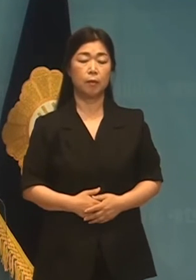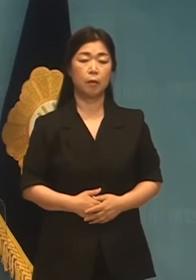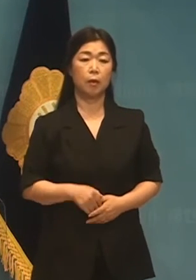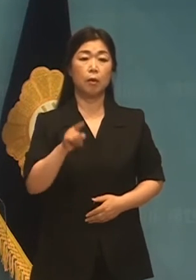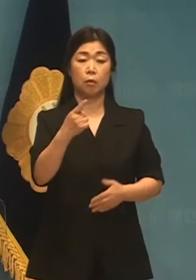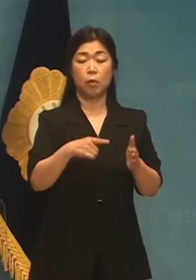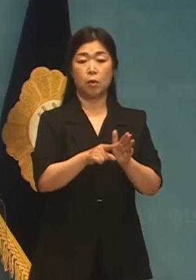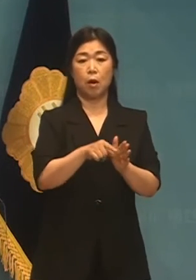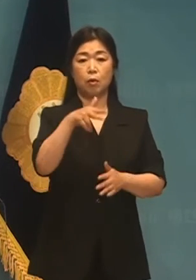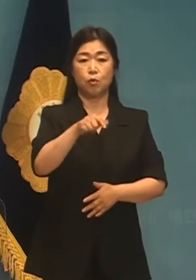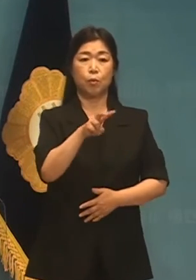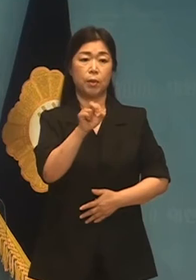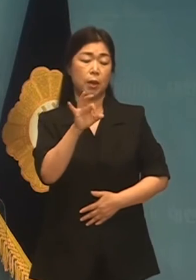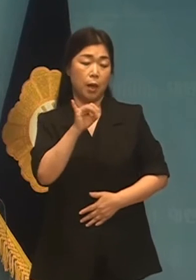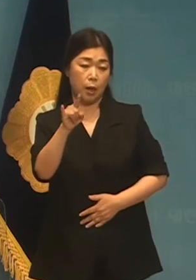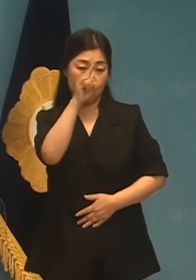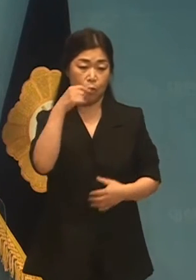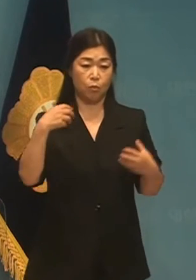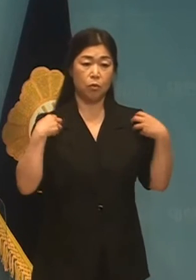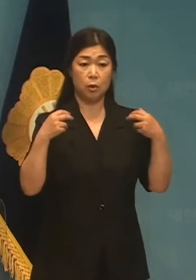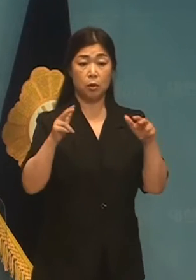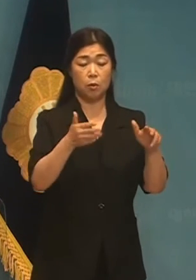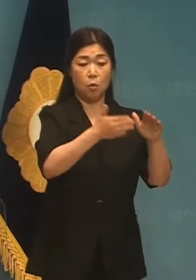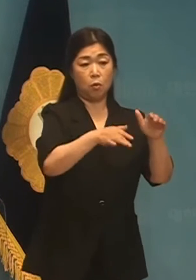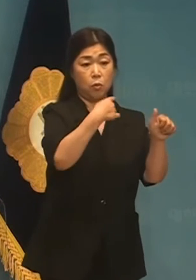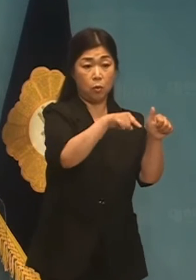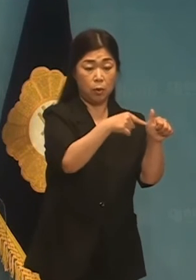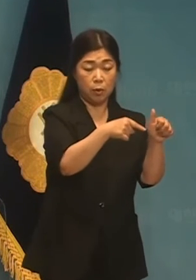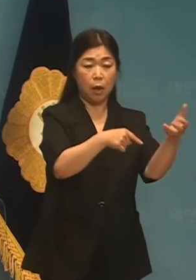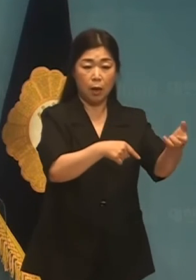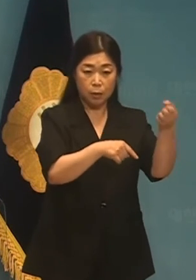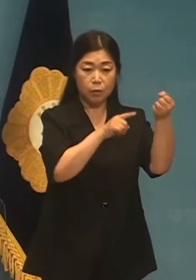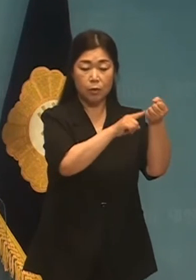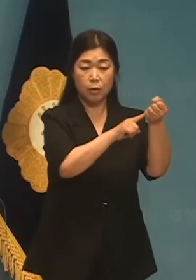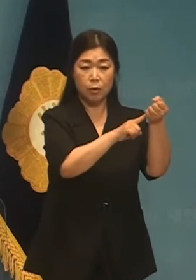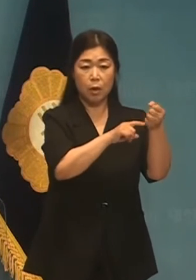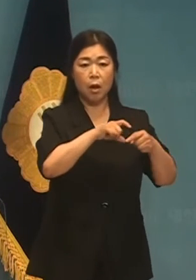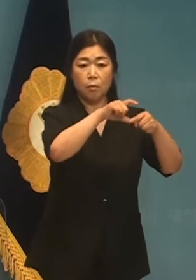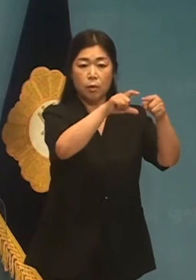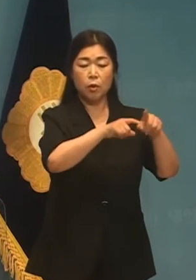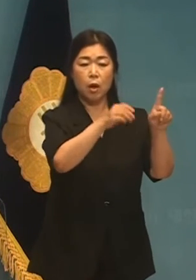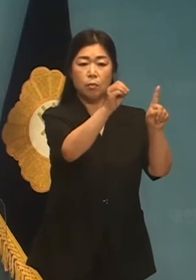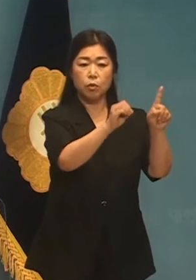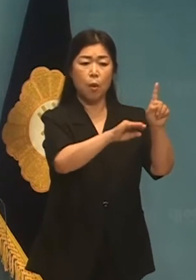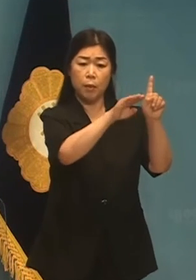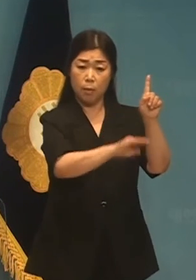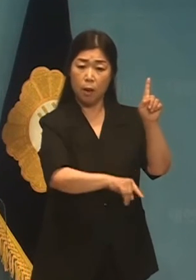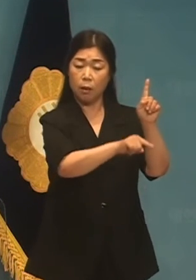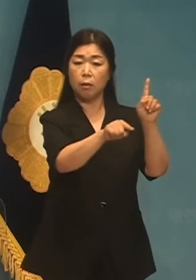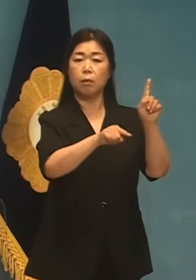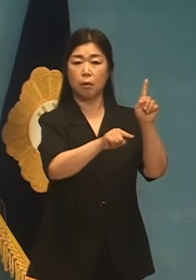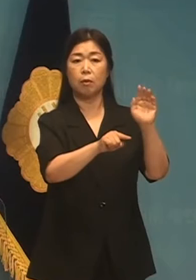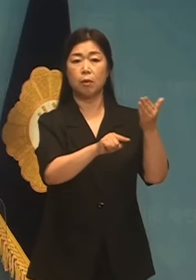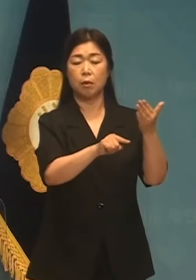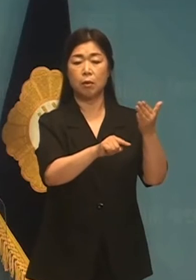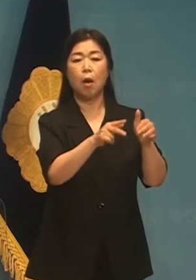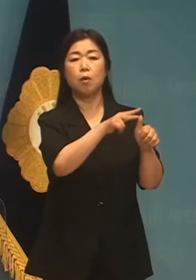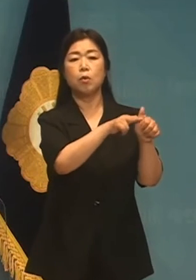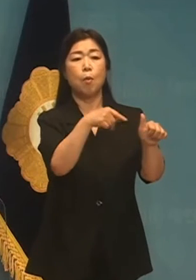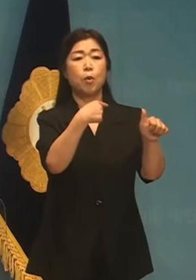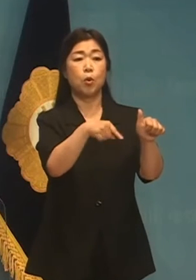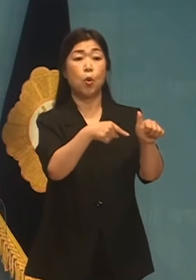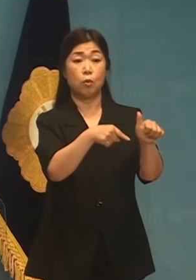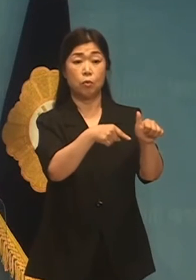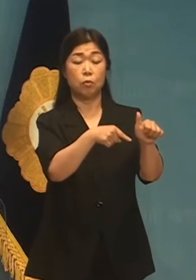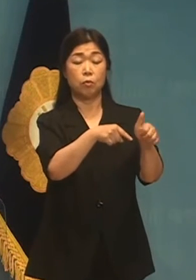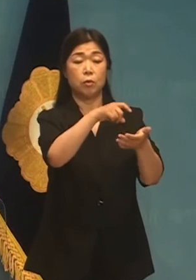이를 위해 주미의 정부는 현재 공교육에서 차지하는 비중이 1% 미만에 불과한 정보교육